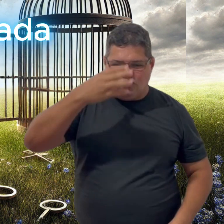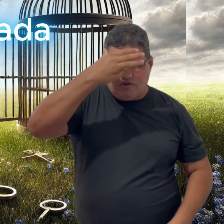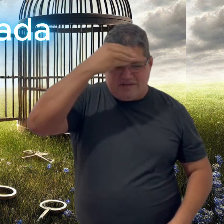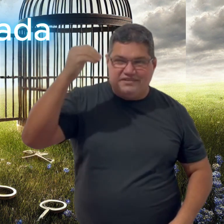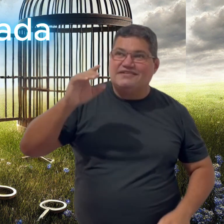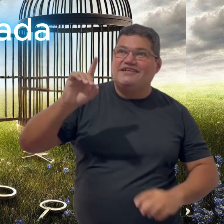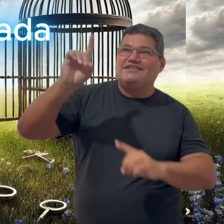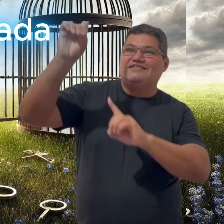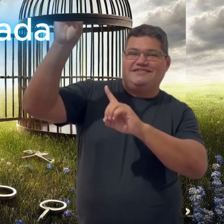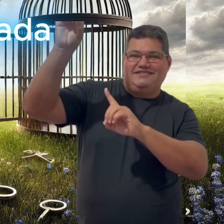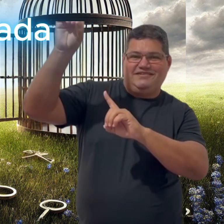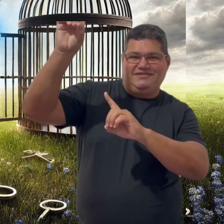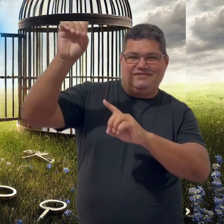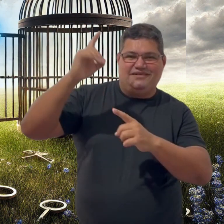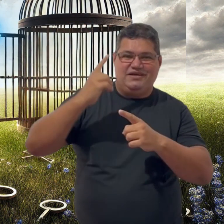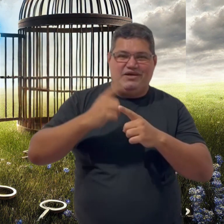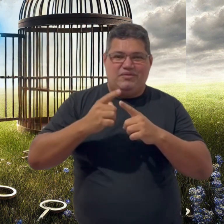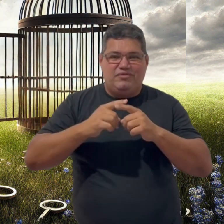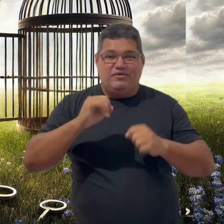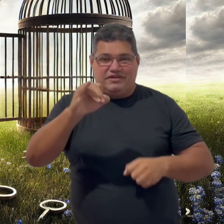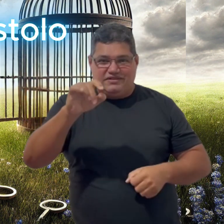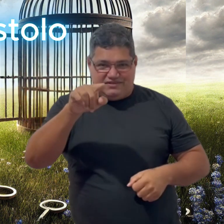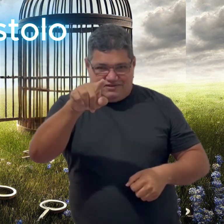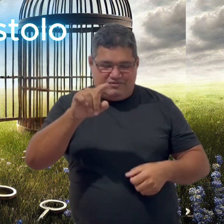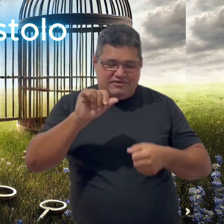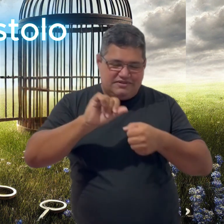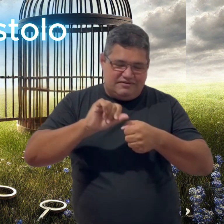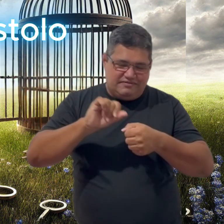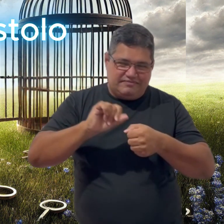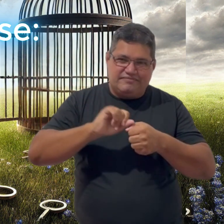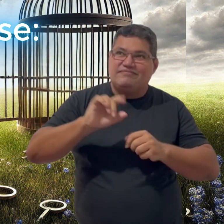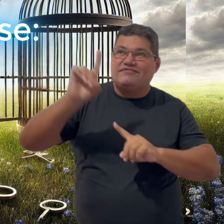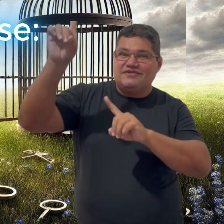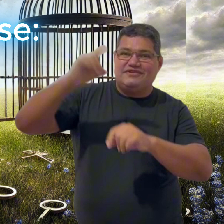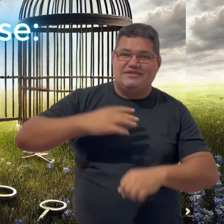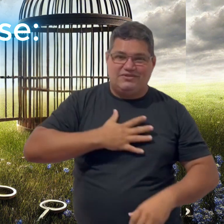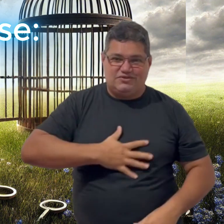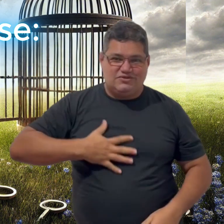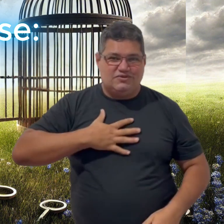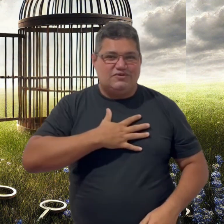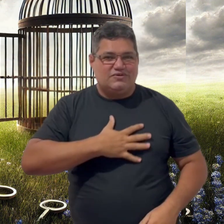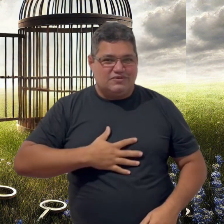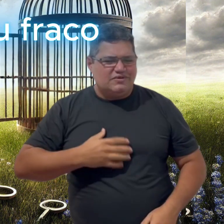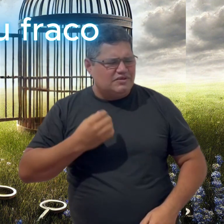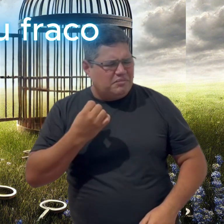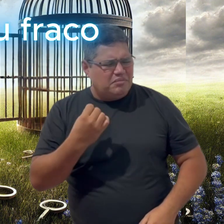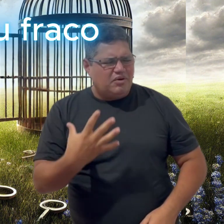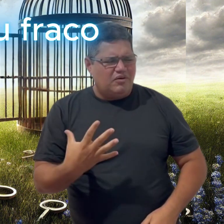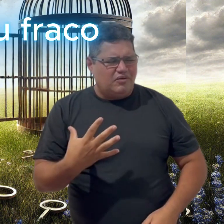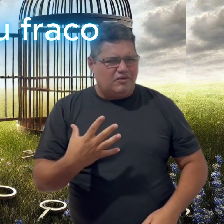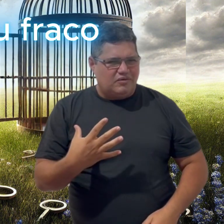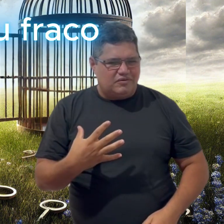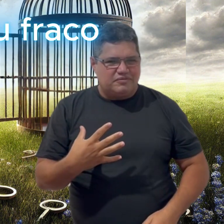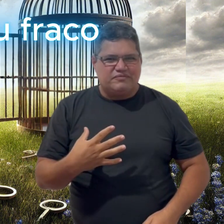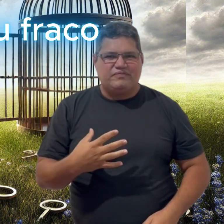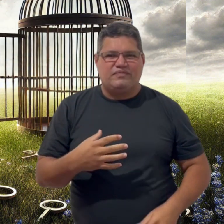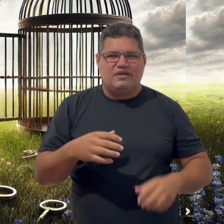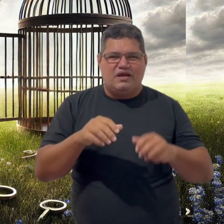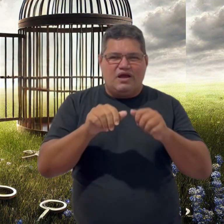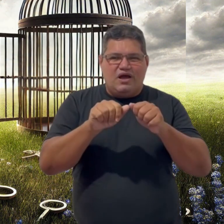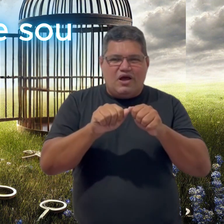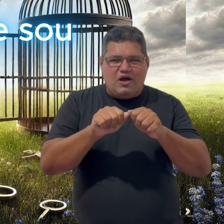fazer o que agrada a Deus, pois o apóstolo Paulo disse: quando estou